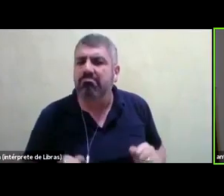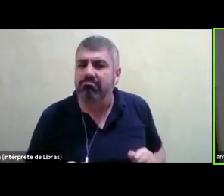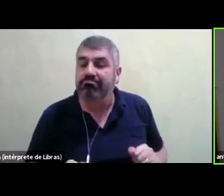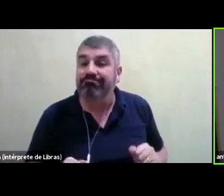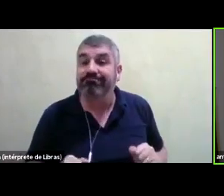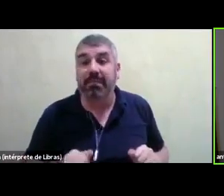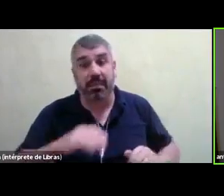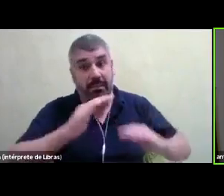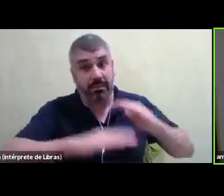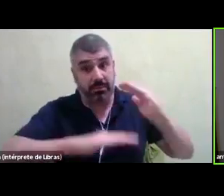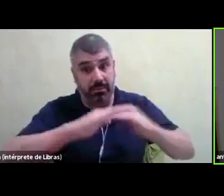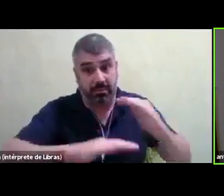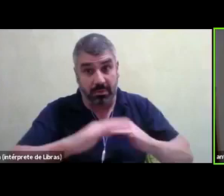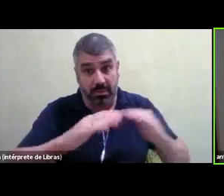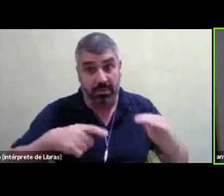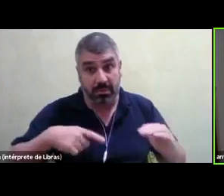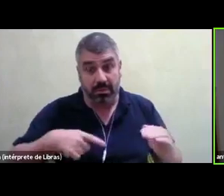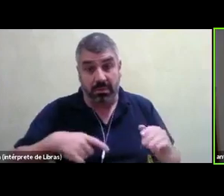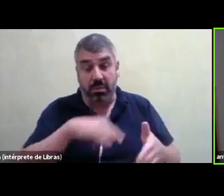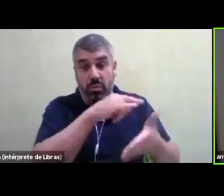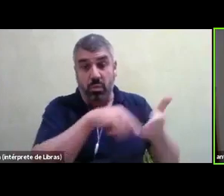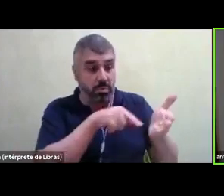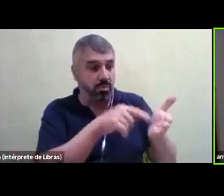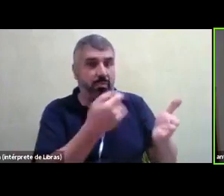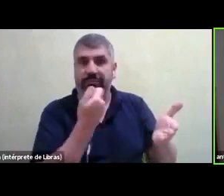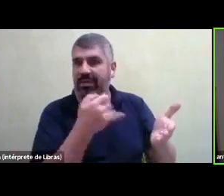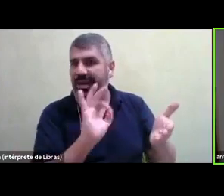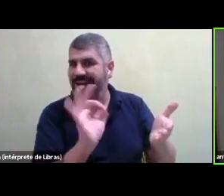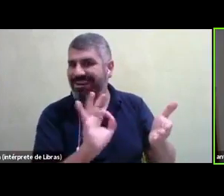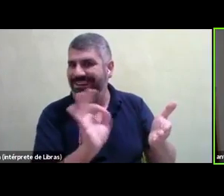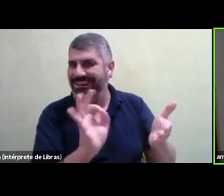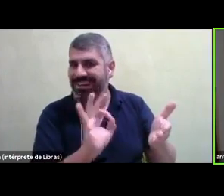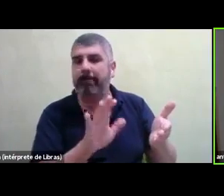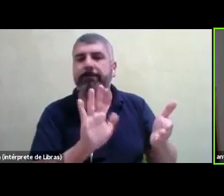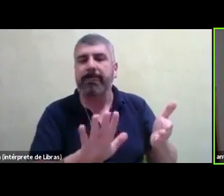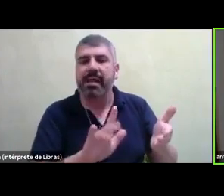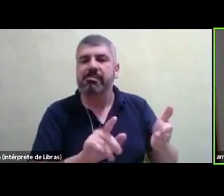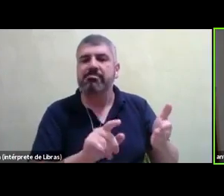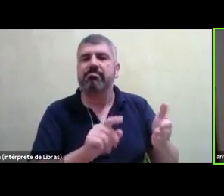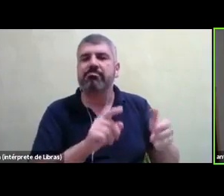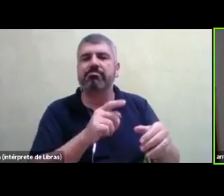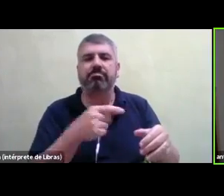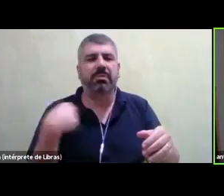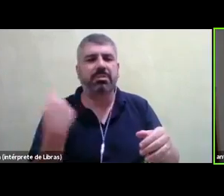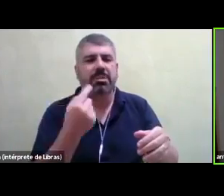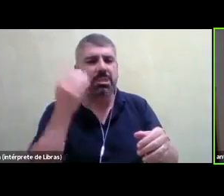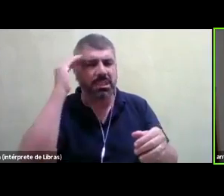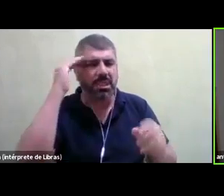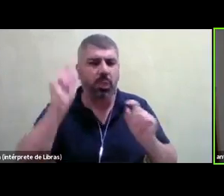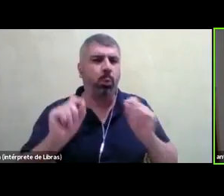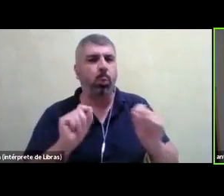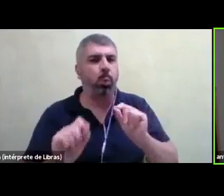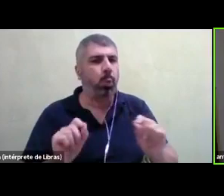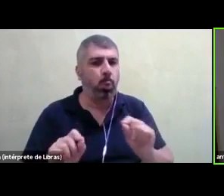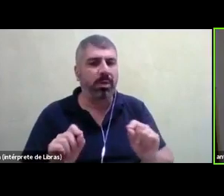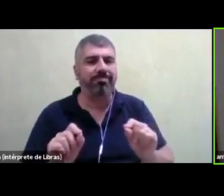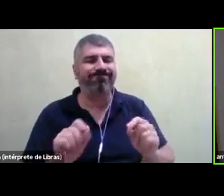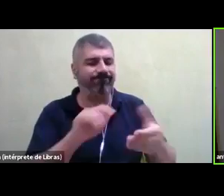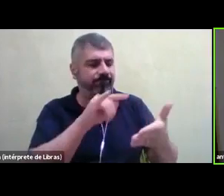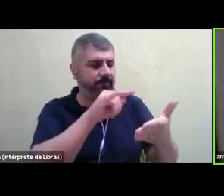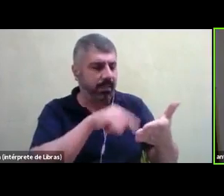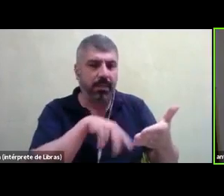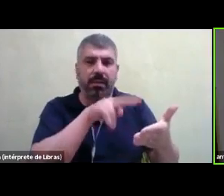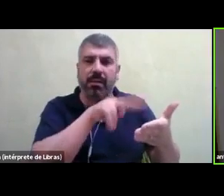esse documento, ele não diz isso, mas a todo tempo a gente entende isso desse documento, ele se volta